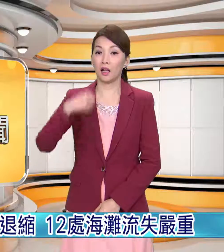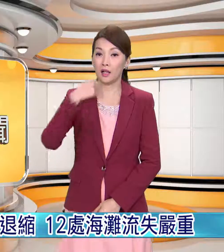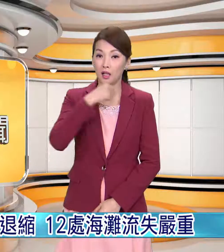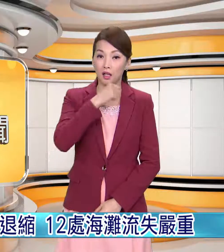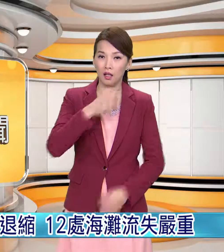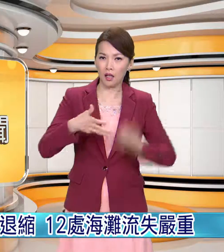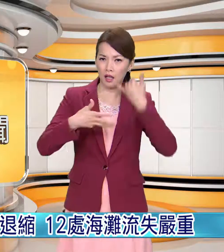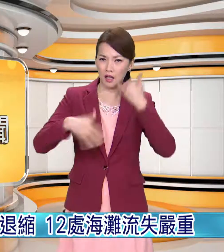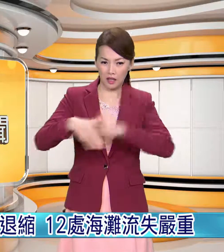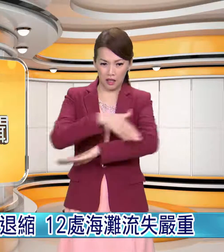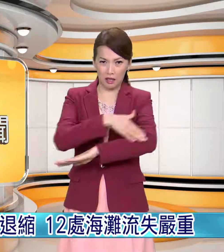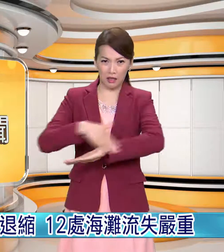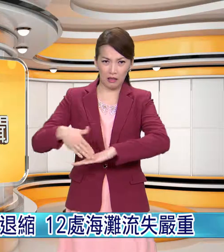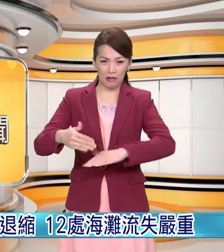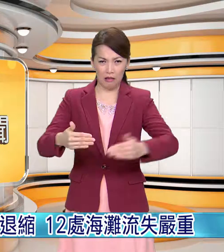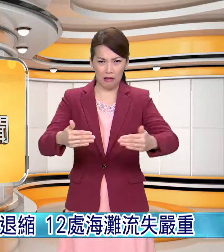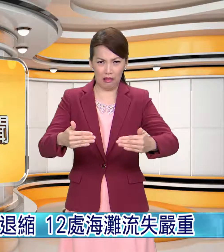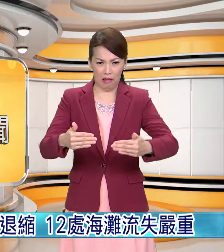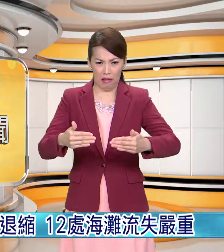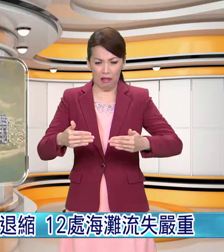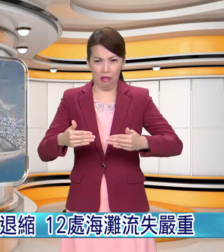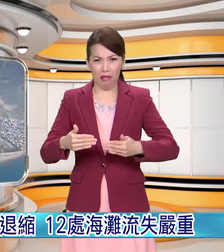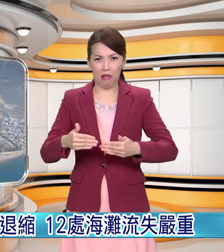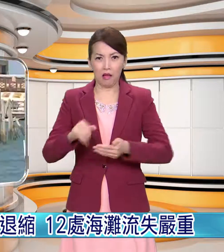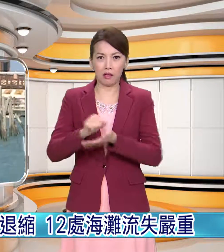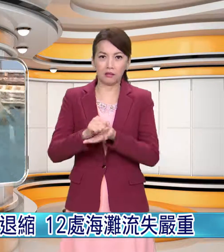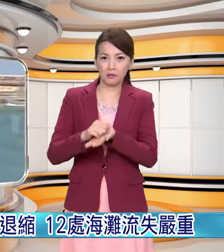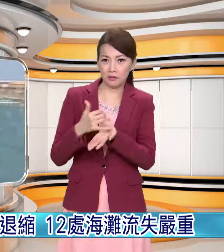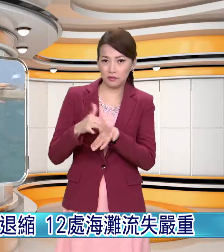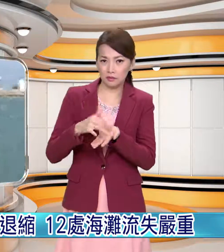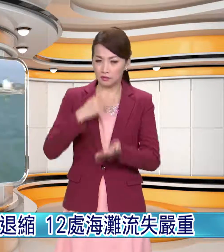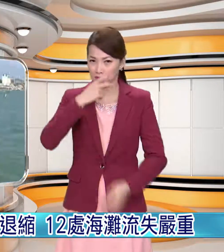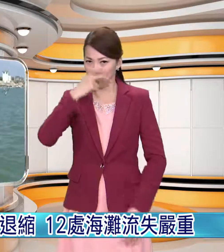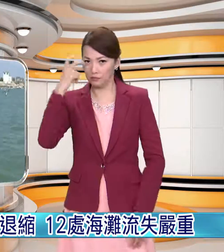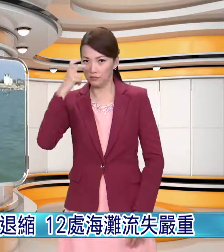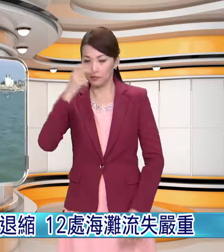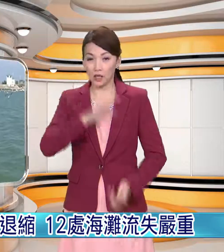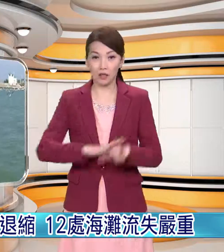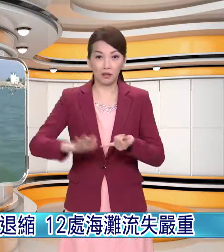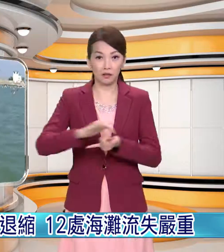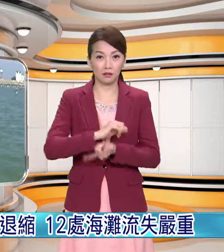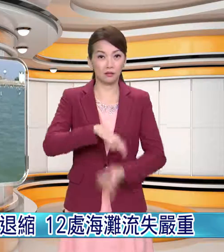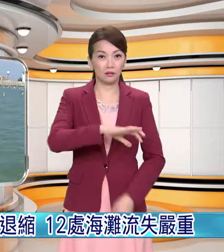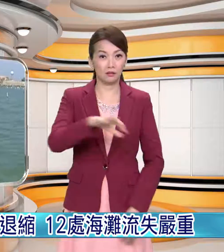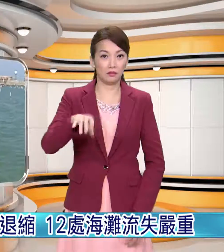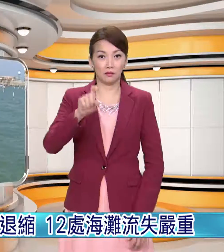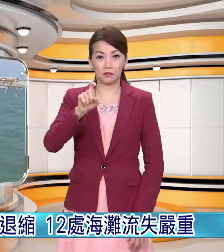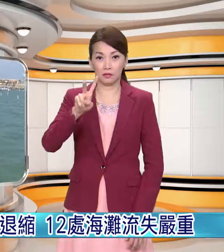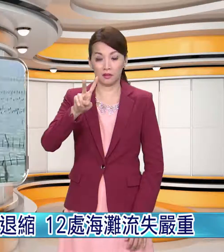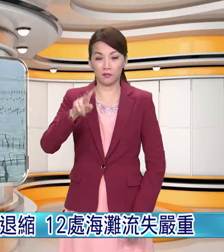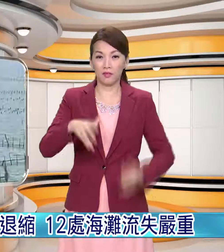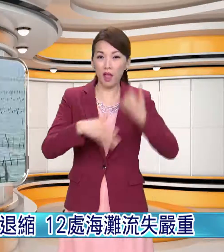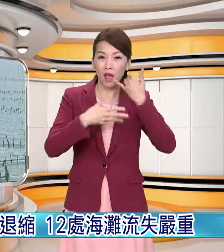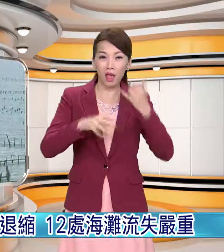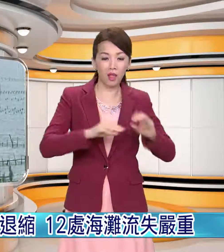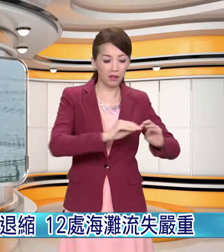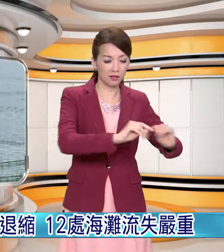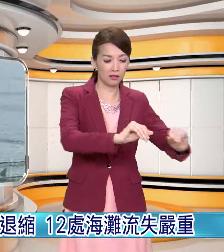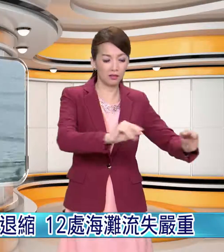新闻焦点回到国内，台湾海岸线不断的退缩。根据统计，全台至少12处的海